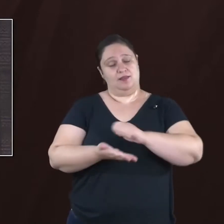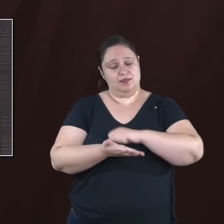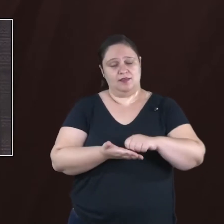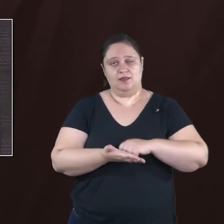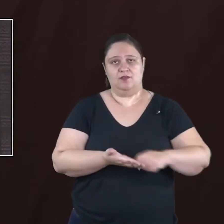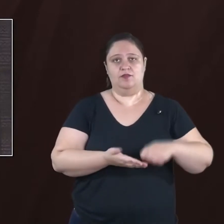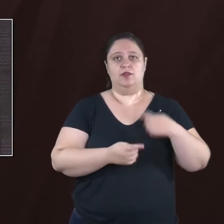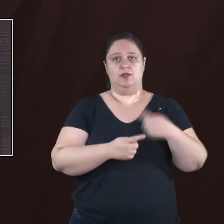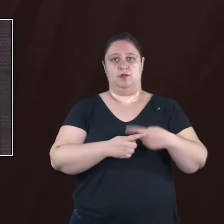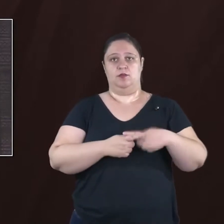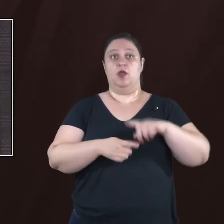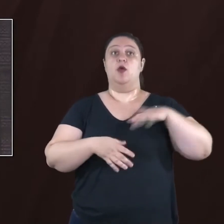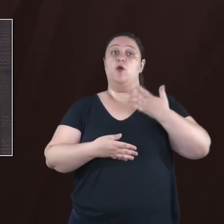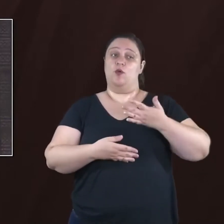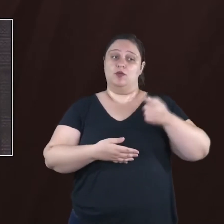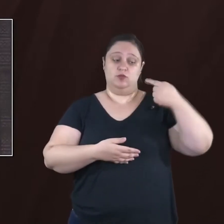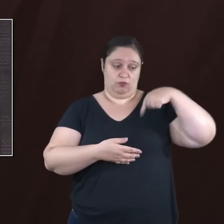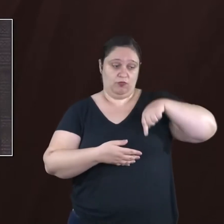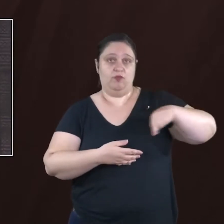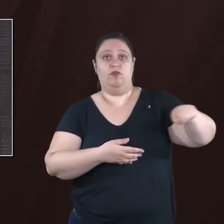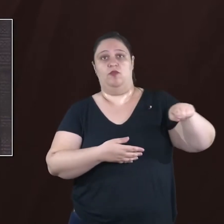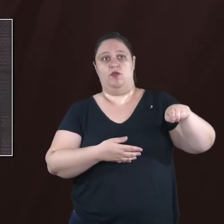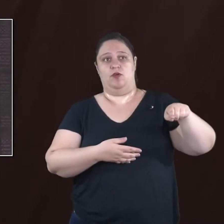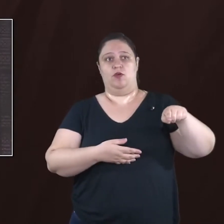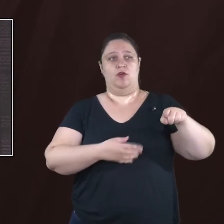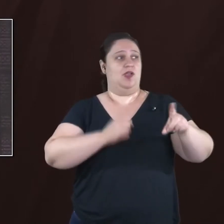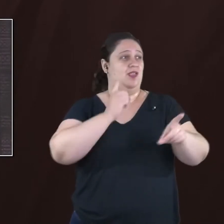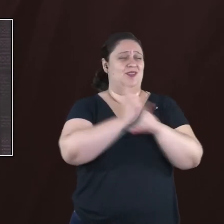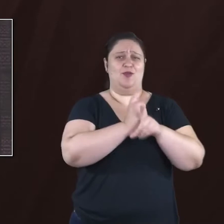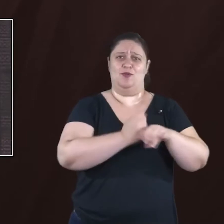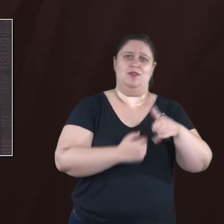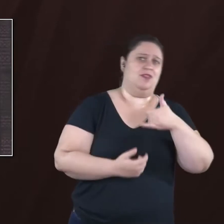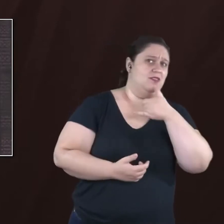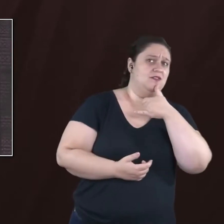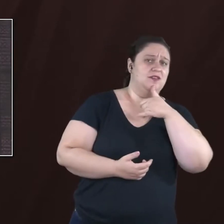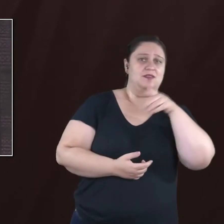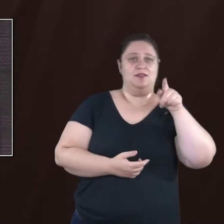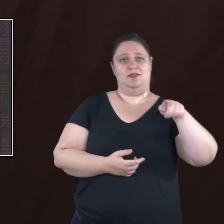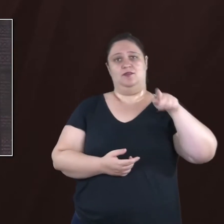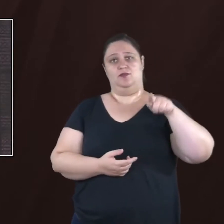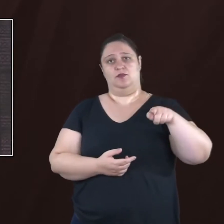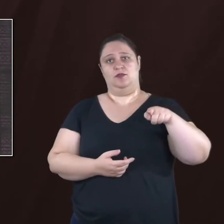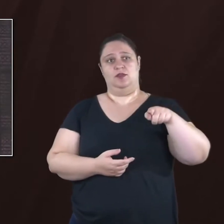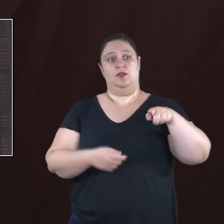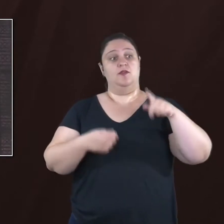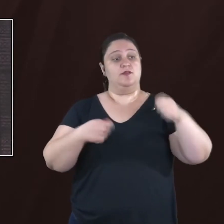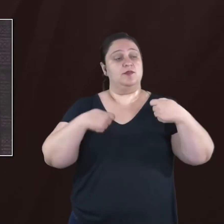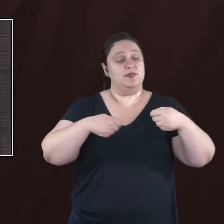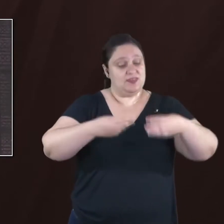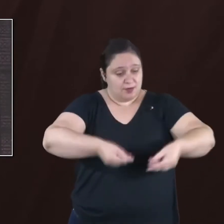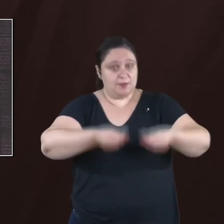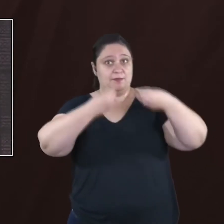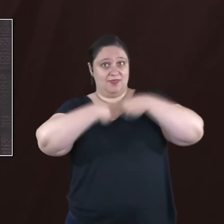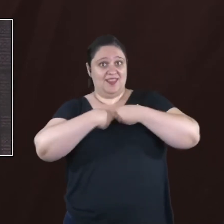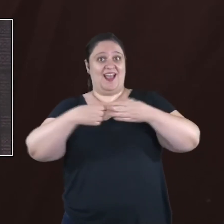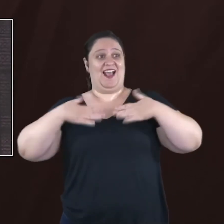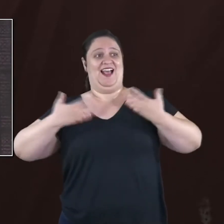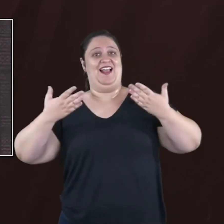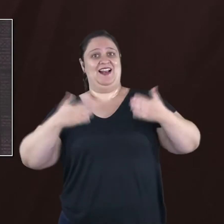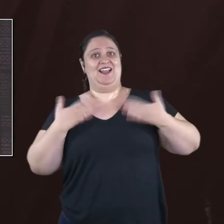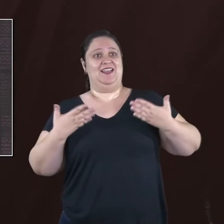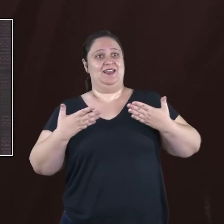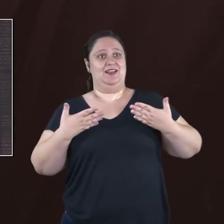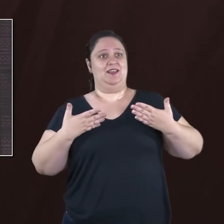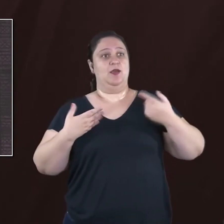eu for, não tenha tristeza da parte daqueles que deveriam alegrar-me, confiando em todos vós, e que a minha alegria é também